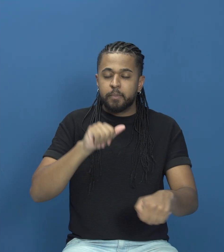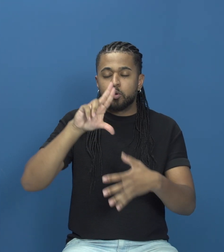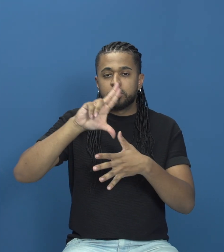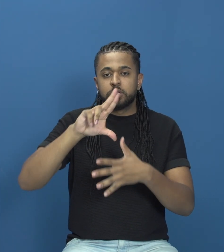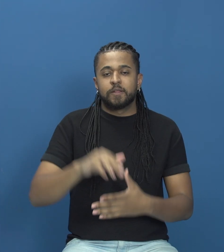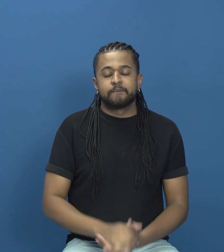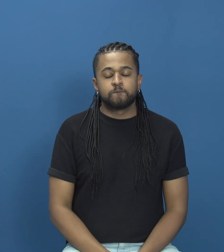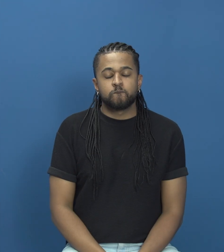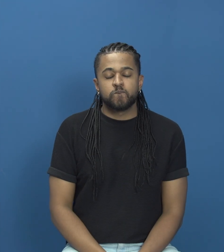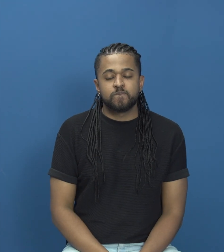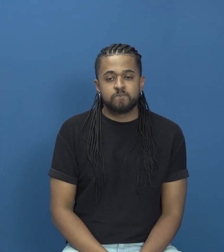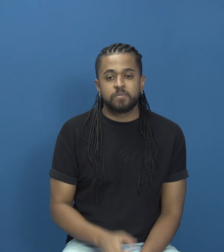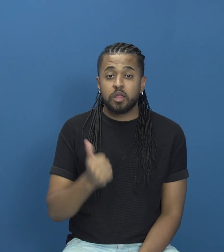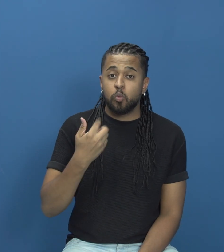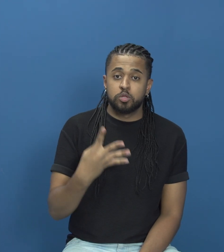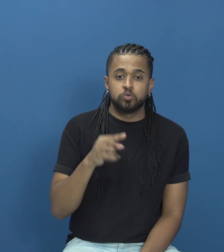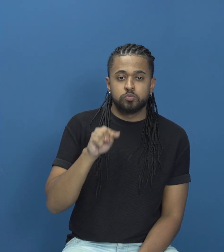UNILA.